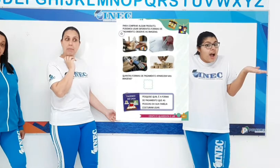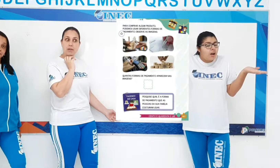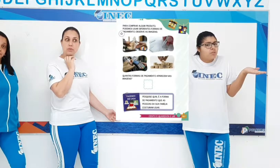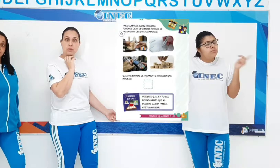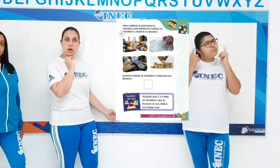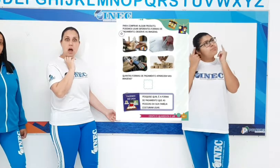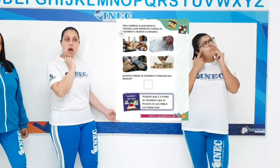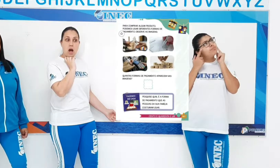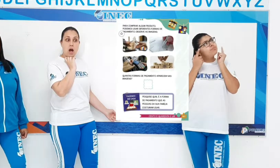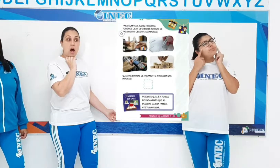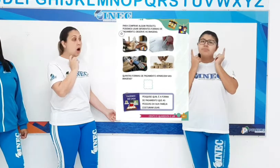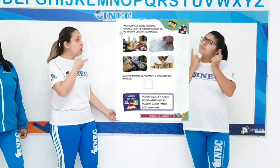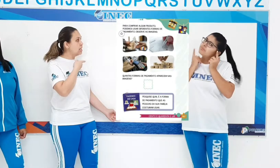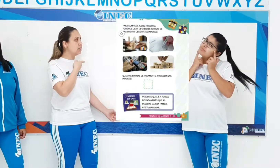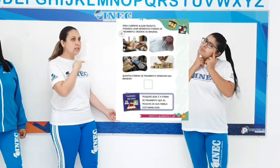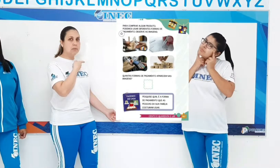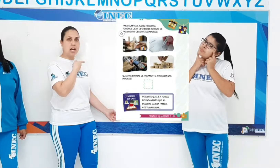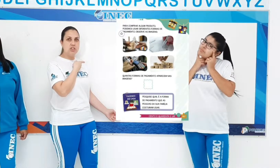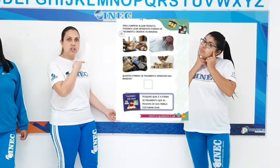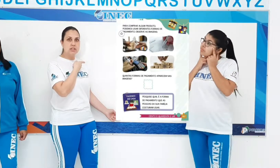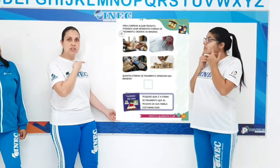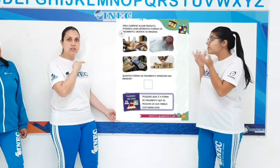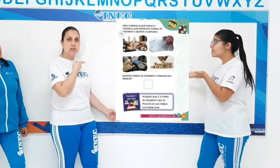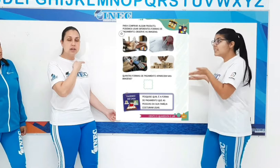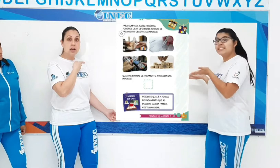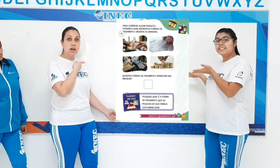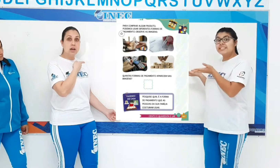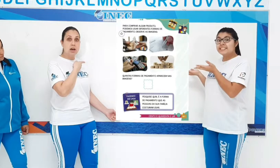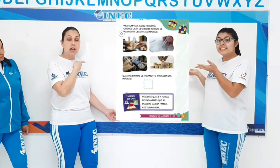de pagamento. Olha essas imagens.